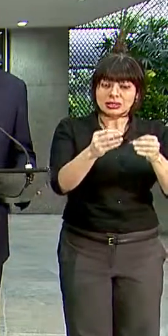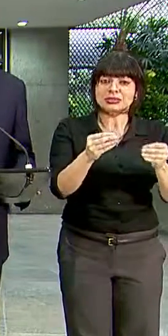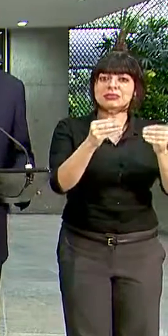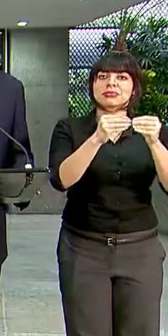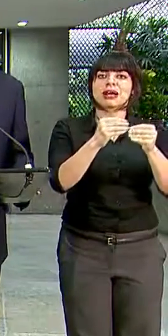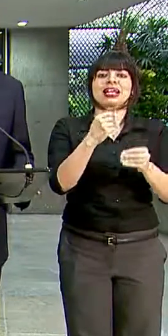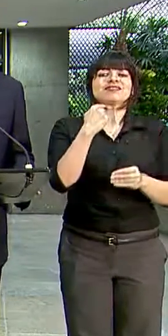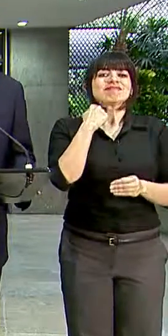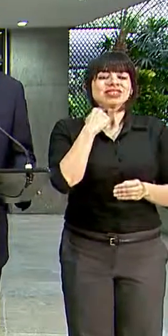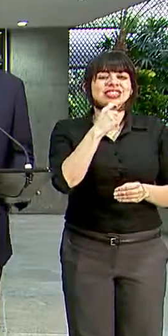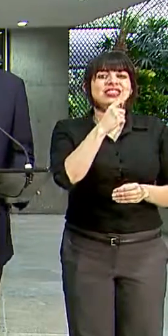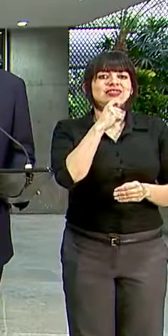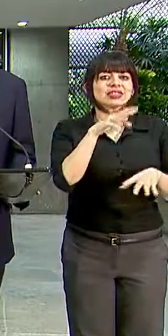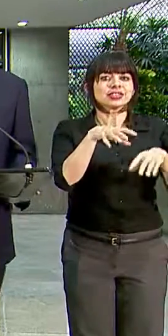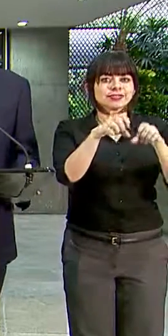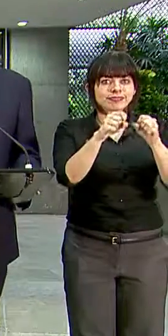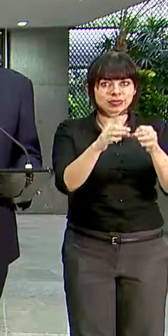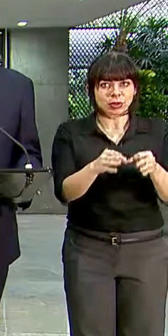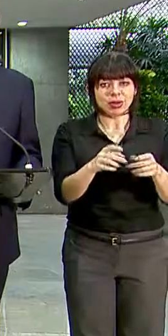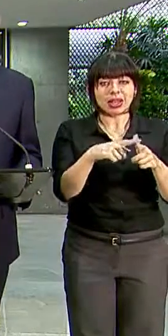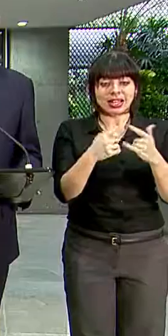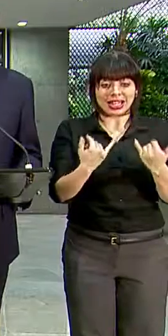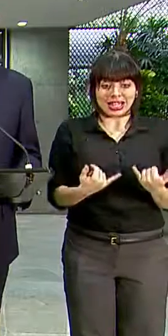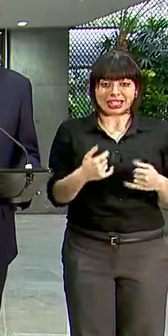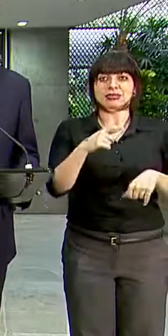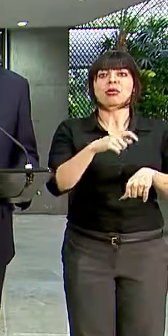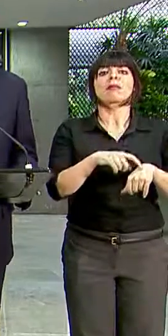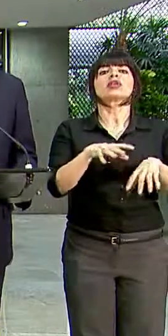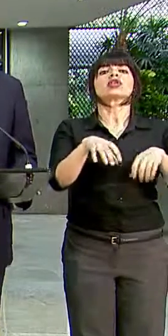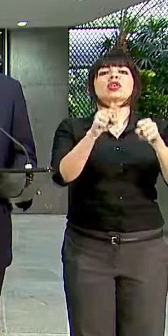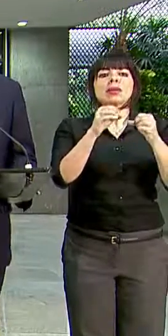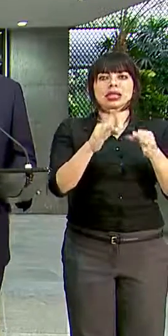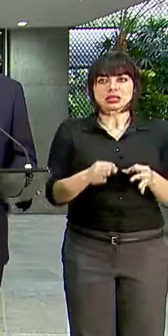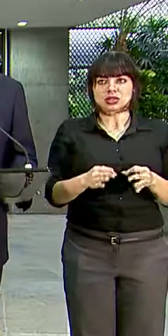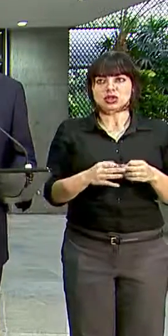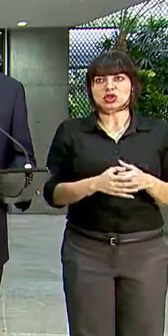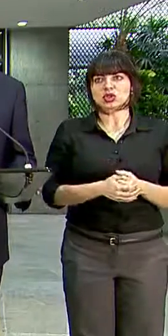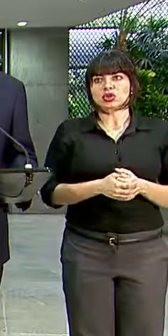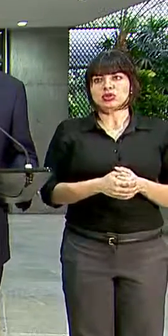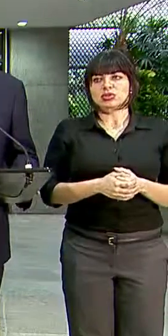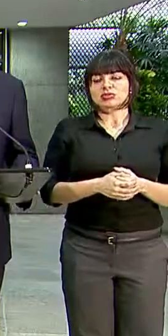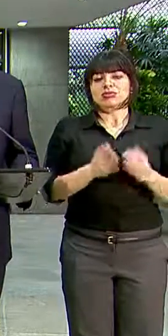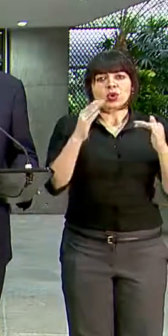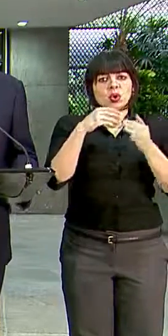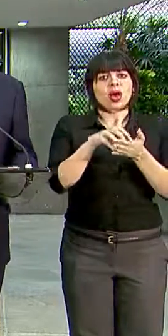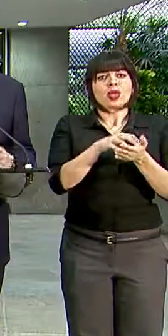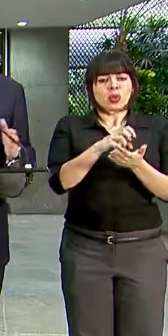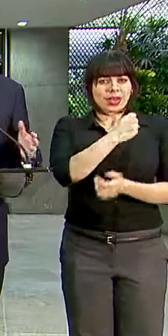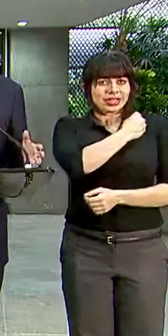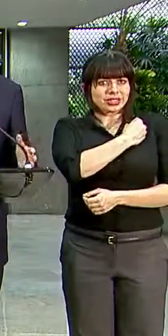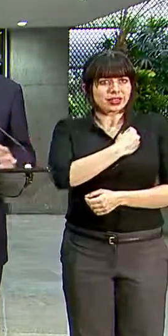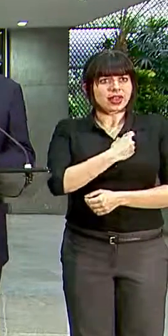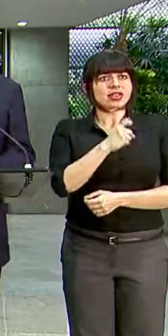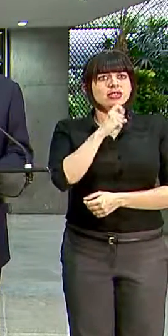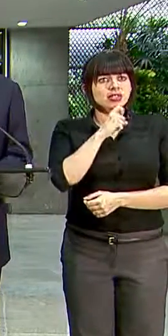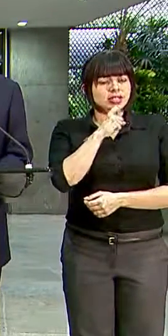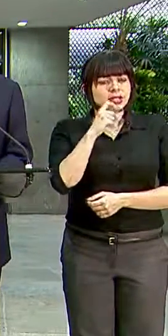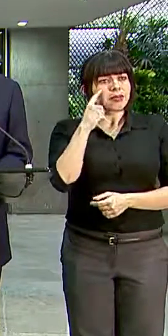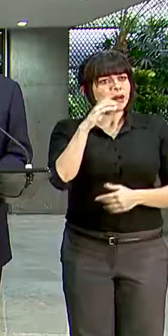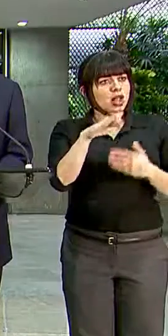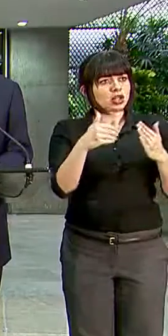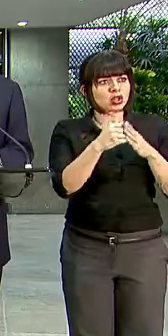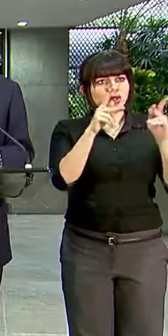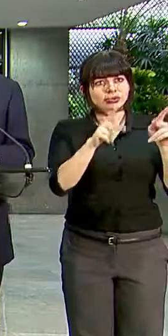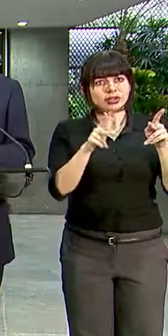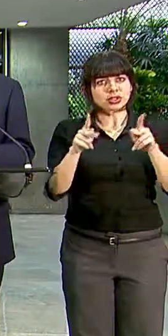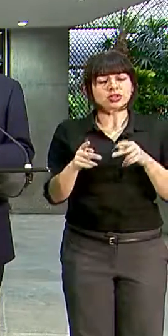cuesta tomarlas. Pues bien, este es el momento de tomar justamente esa decisión. Será sin duda un sacrificio difícil para todo